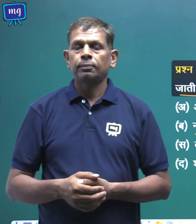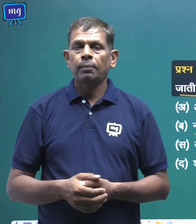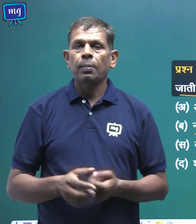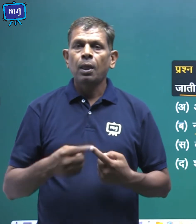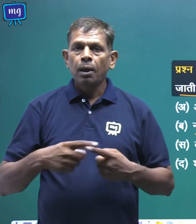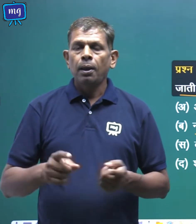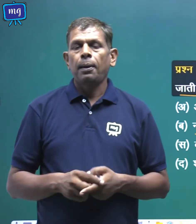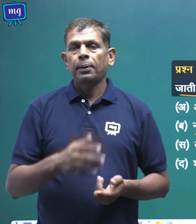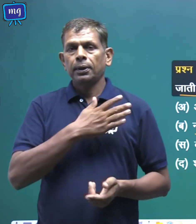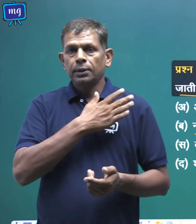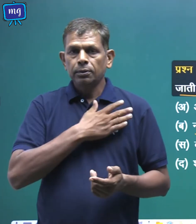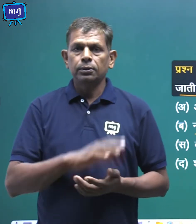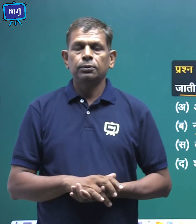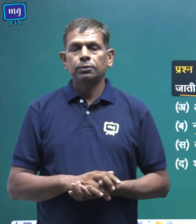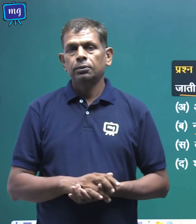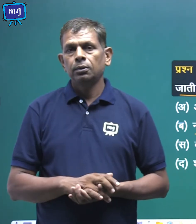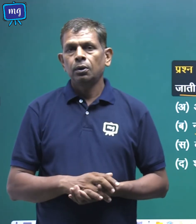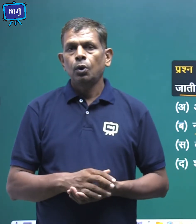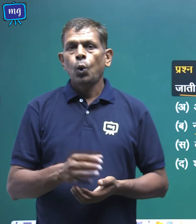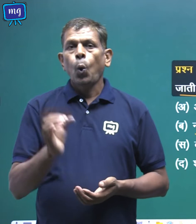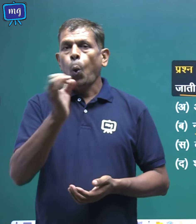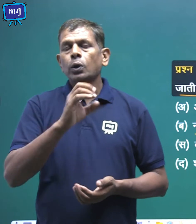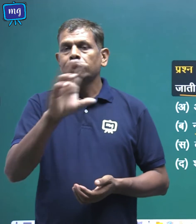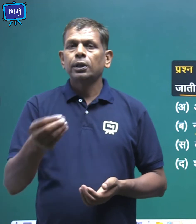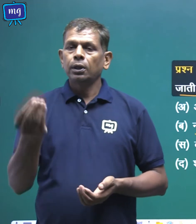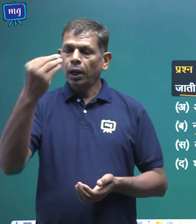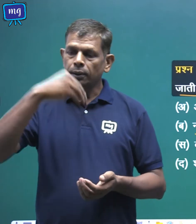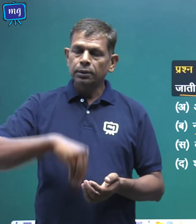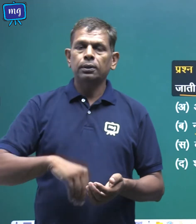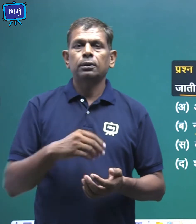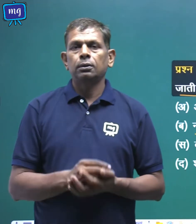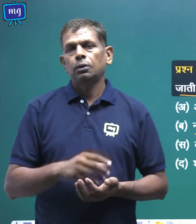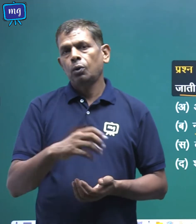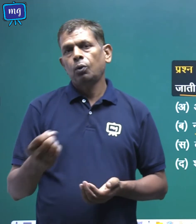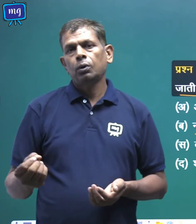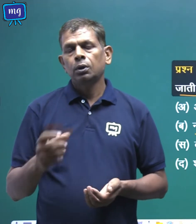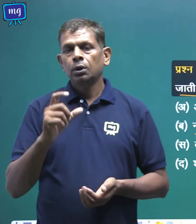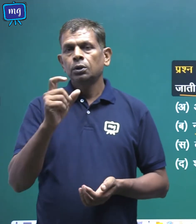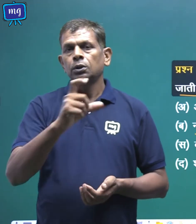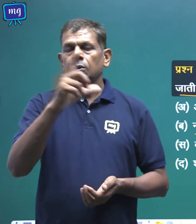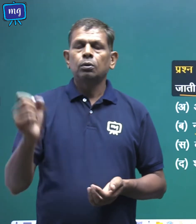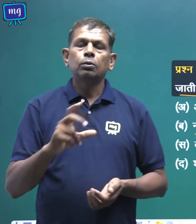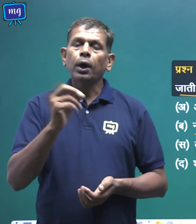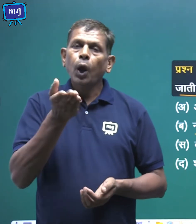जबकि जीव जंतु ऑक्सीजन लेते हैं और कार्बन डाइऑक्साइड